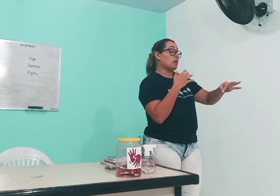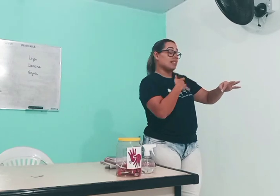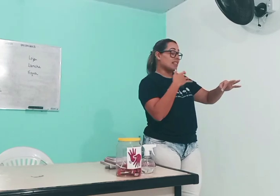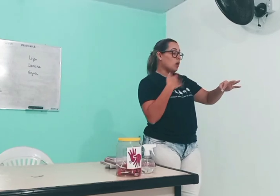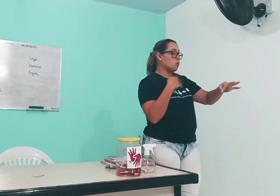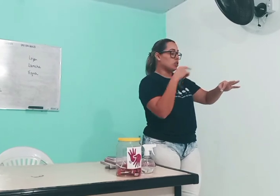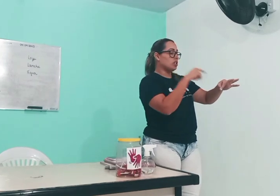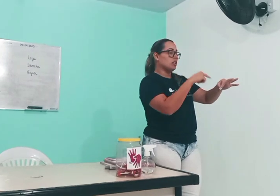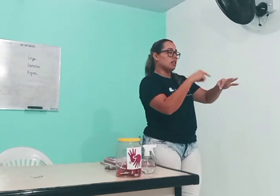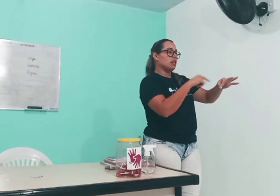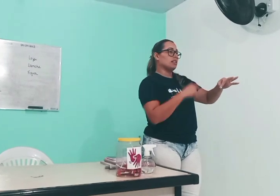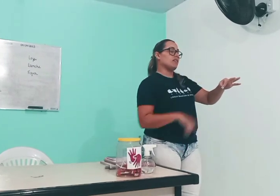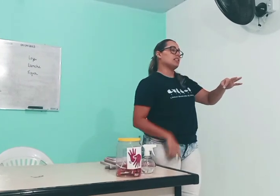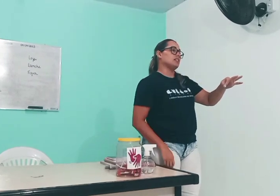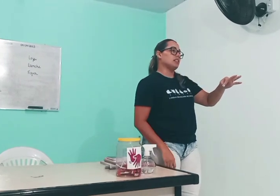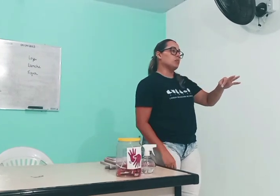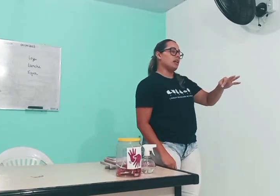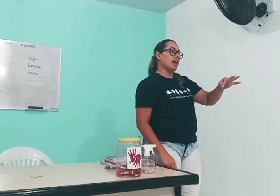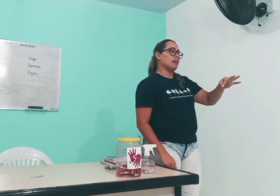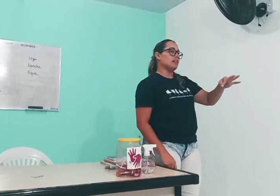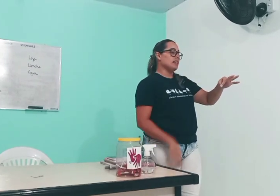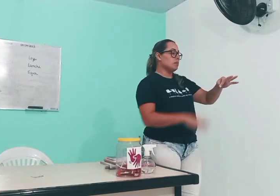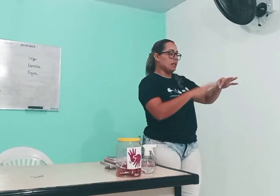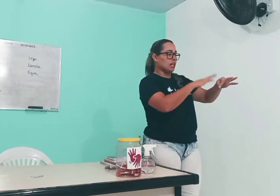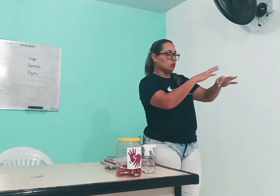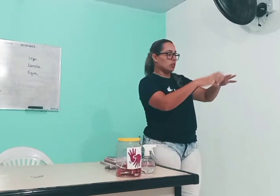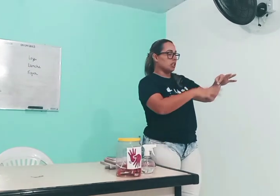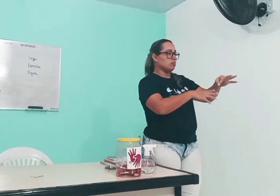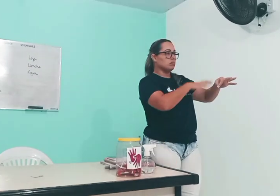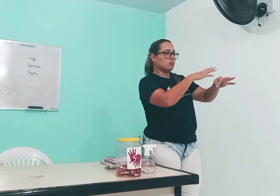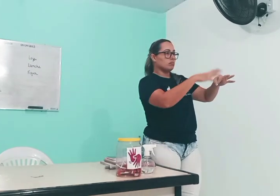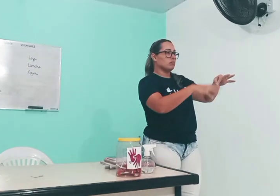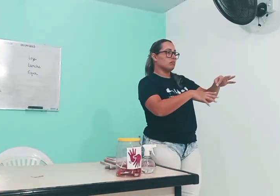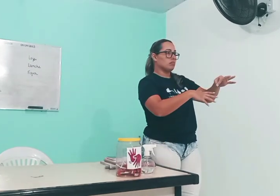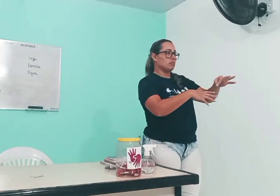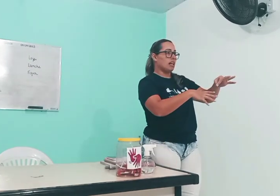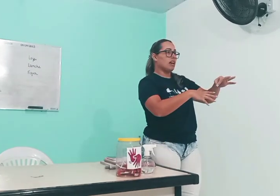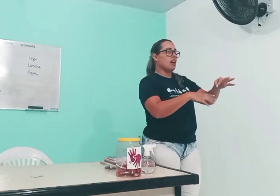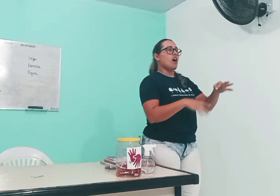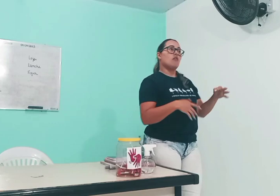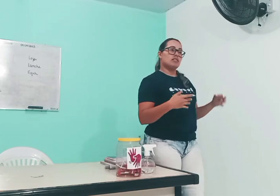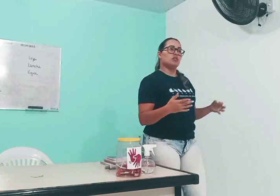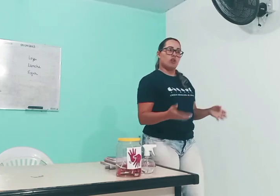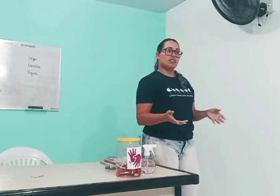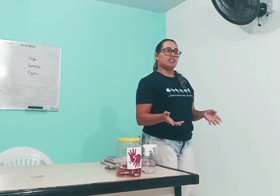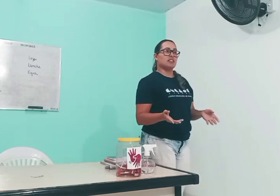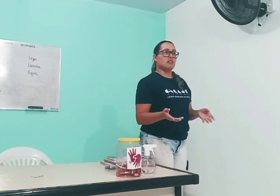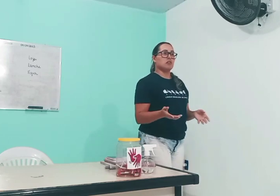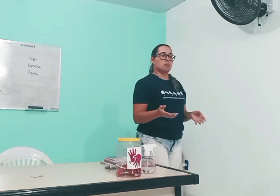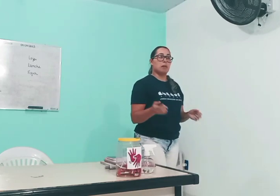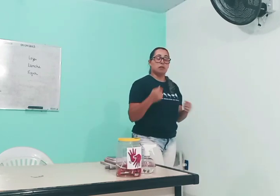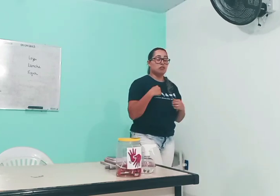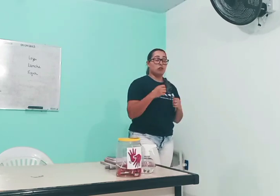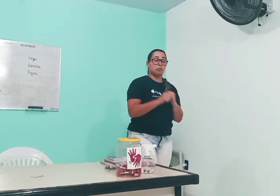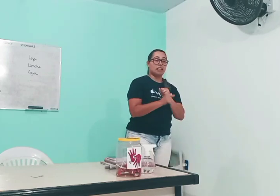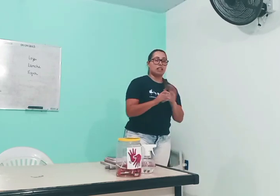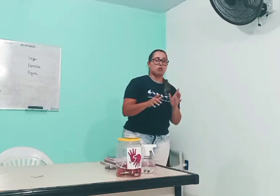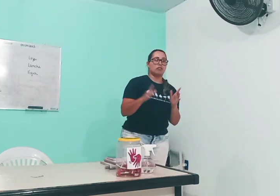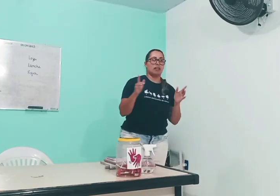a saúde da vagina da mulher, e explica tudo aqui. Né? Aí eu falei assim, nossa, né? Para mim foi libertador ver